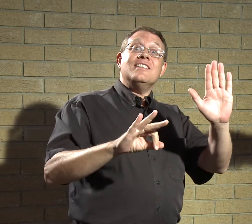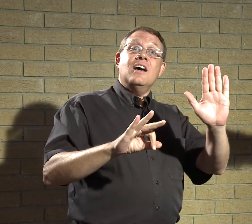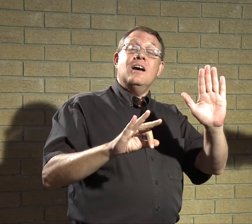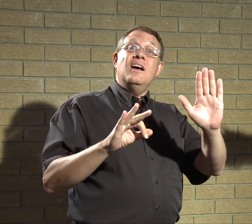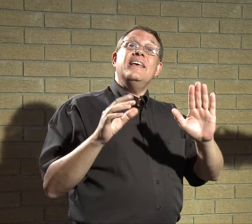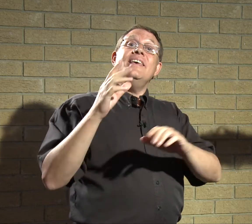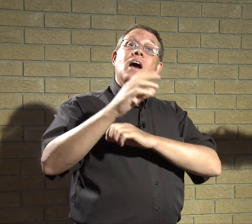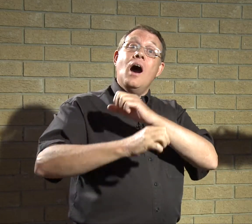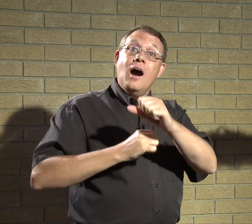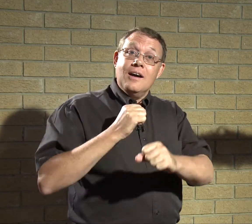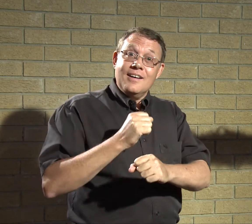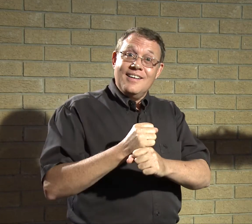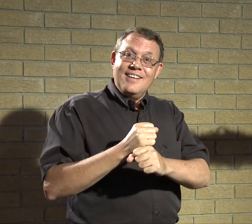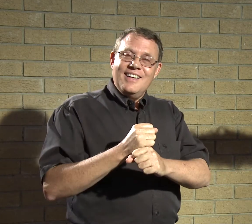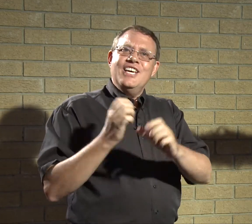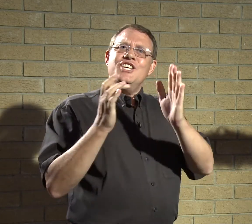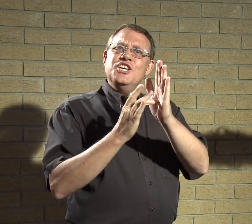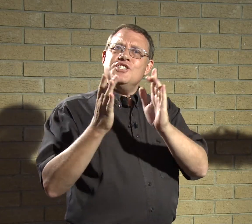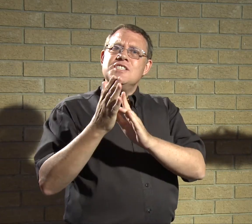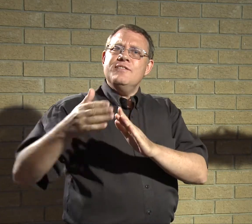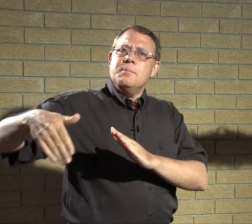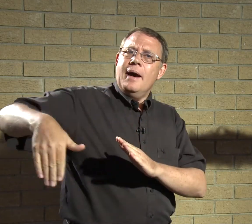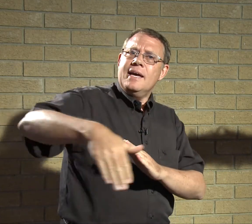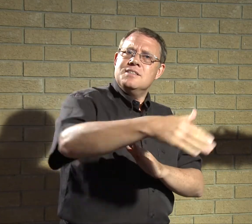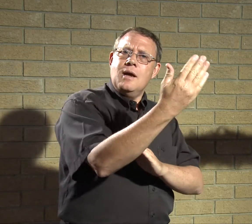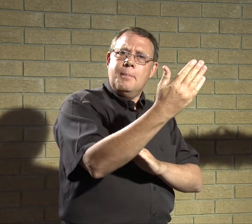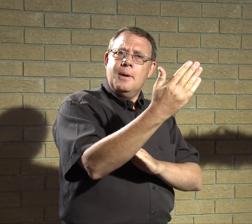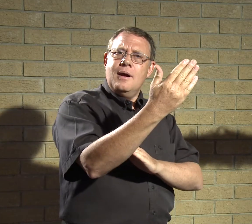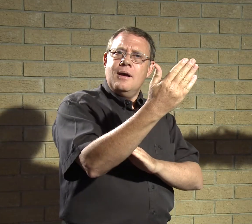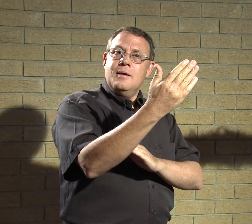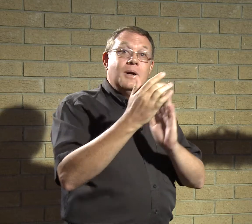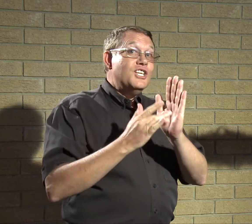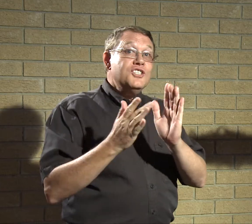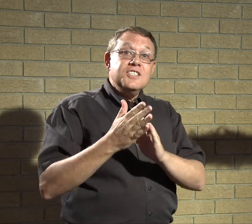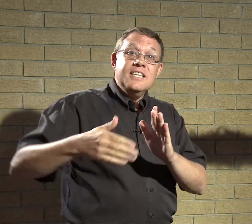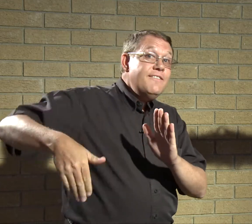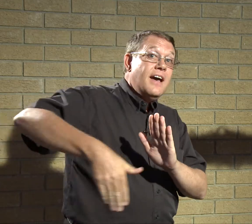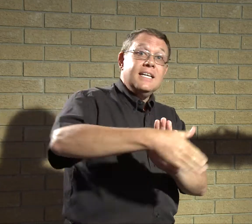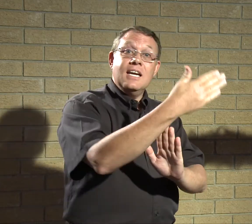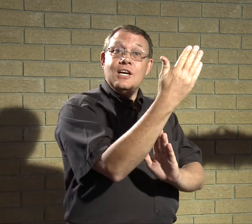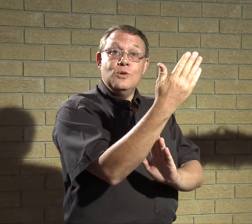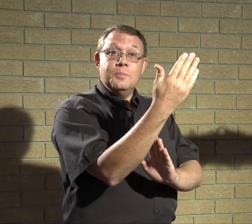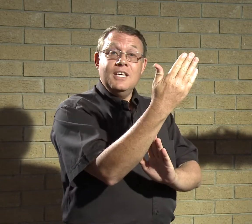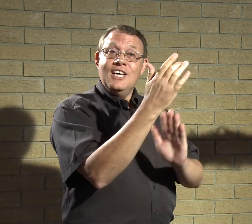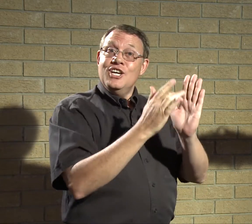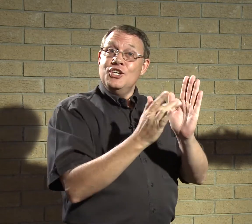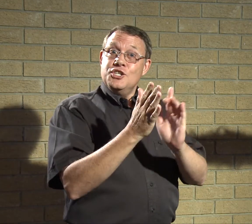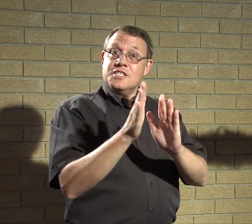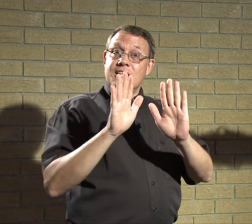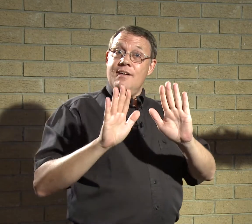38 jaar. Jesus het verby gestap, maar Jesus het nie verder geloop nie. Jesus het